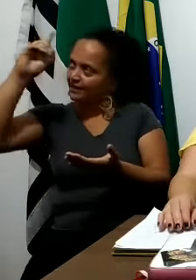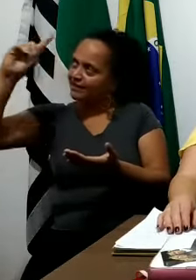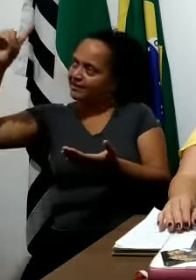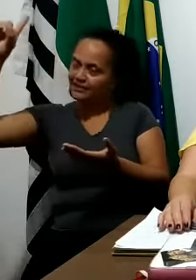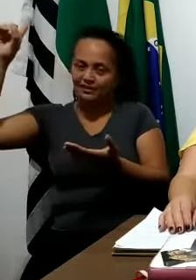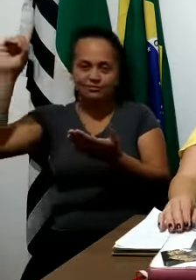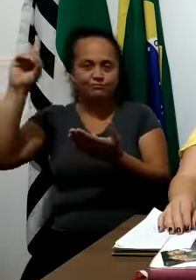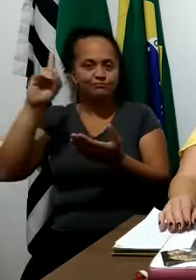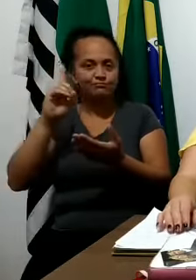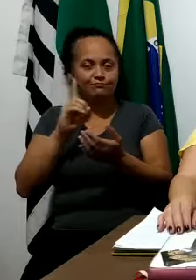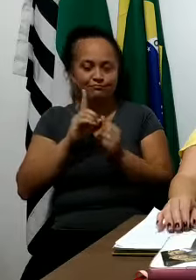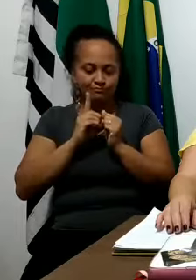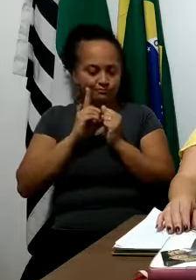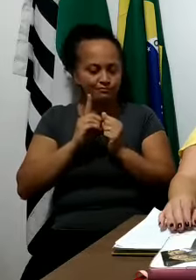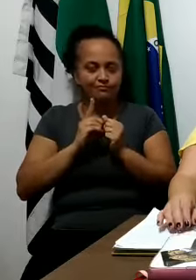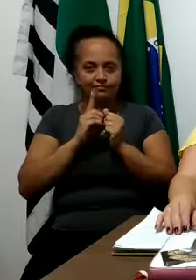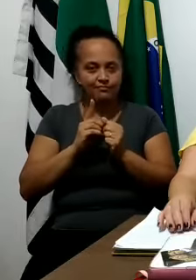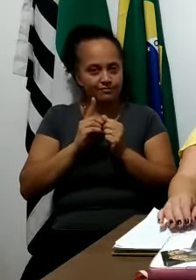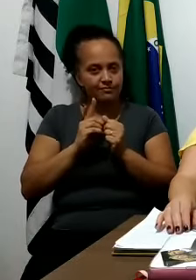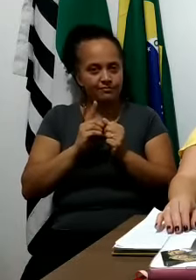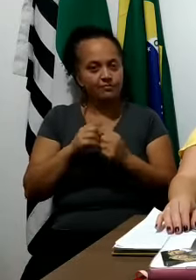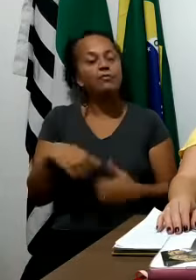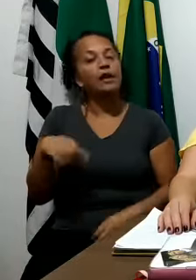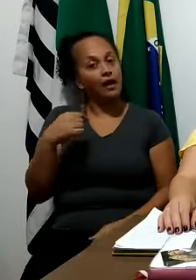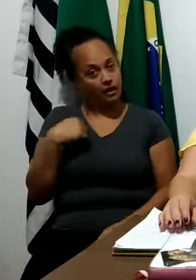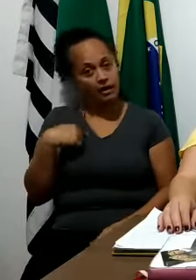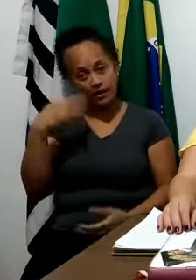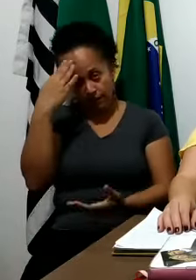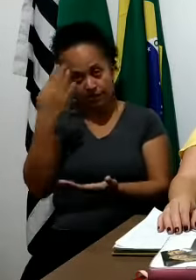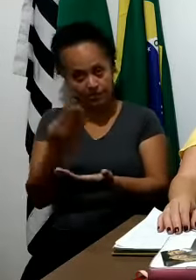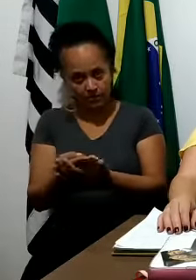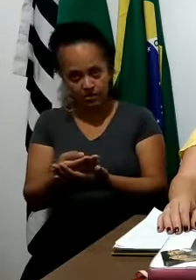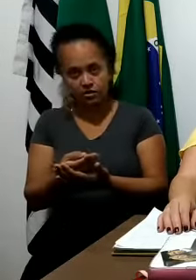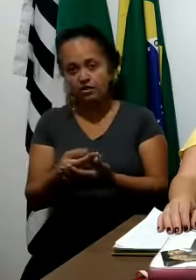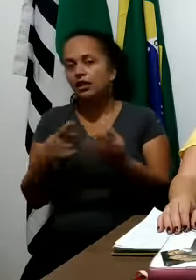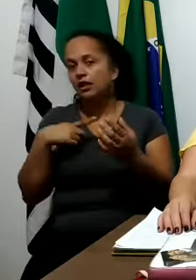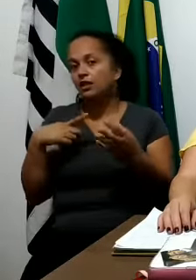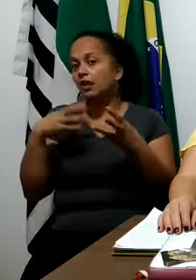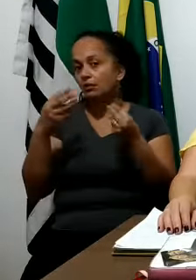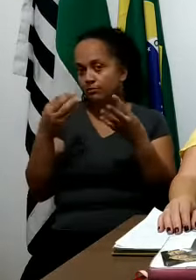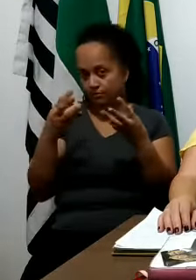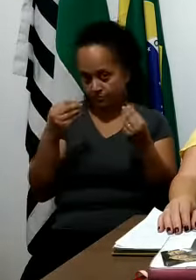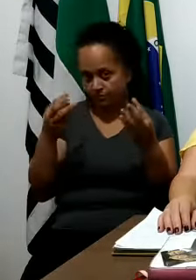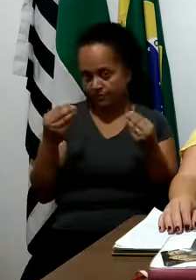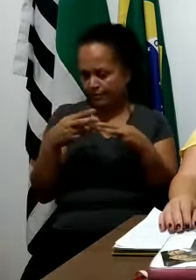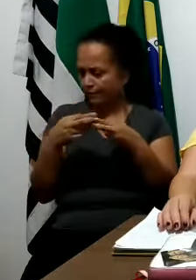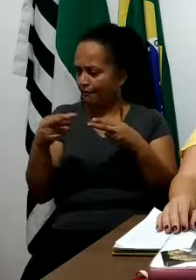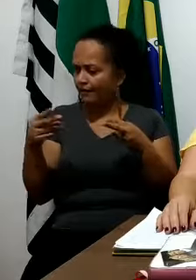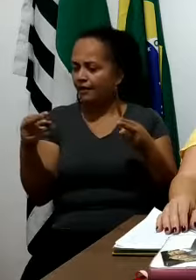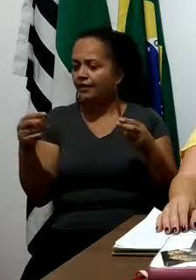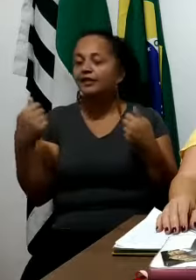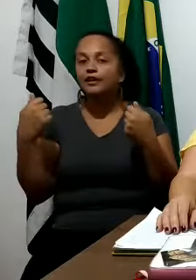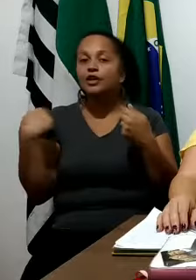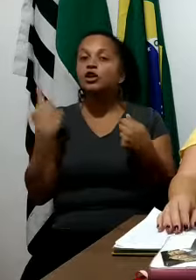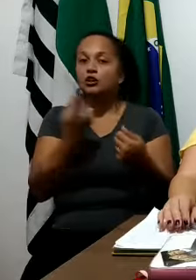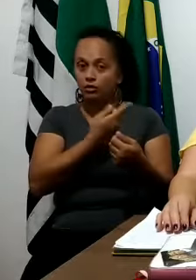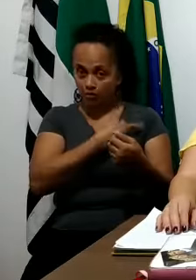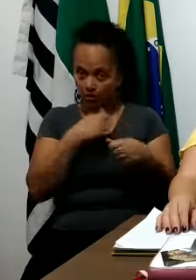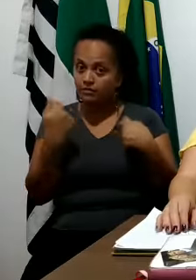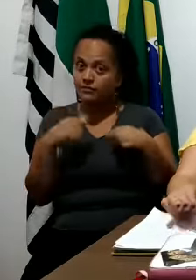que muitas das coisas assim, nesse momento, na sociedade, a gente tem que fazer a diferença, né? Tem que fazer a